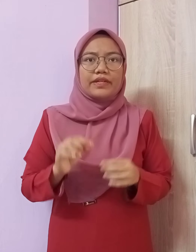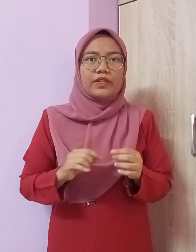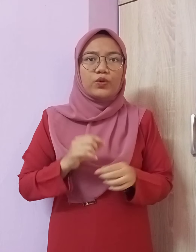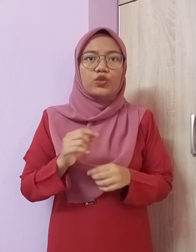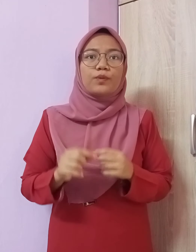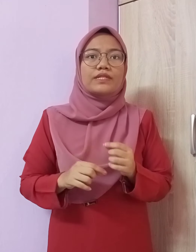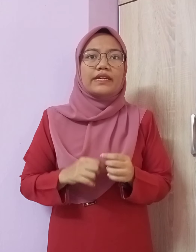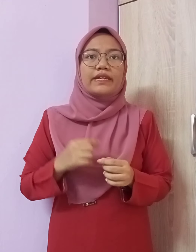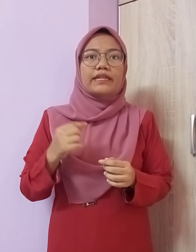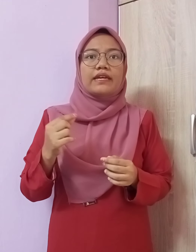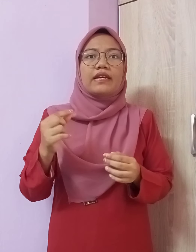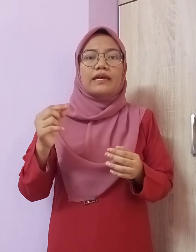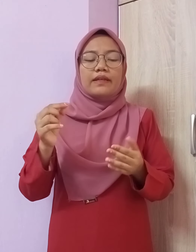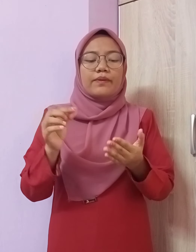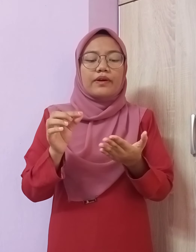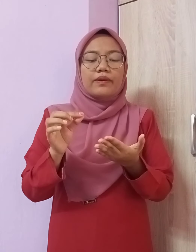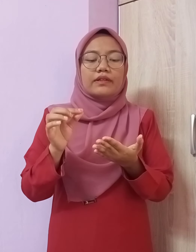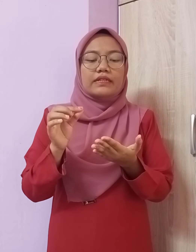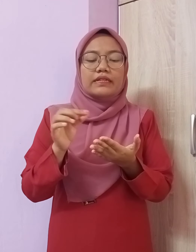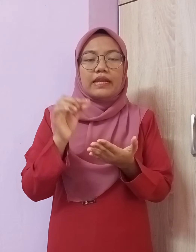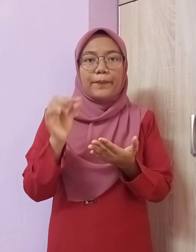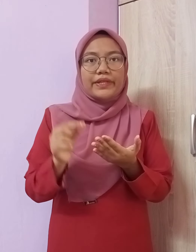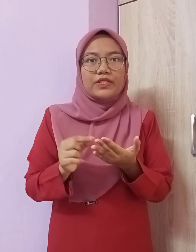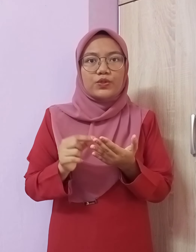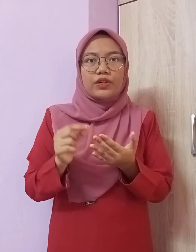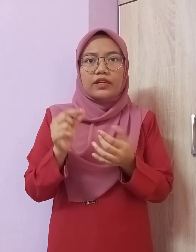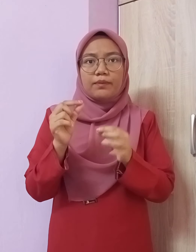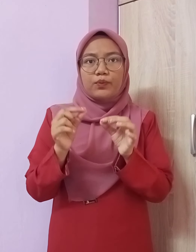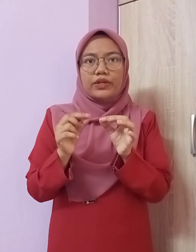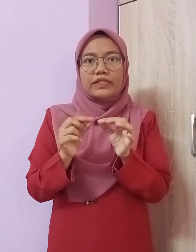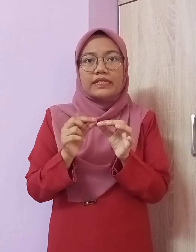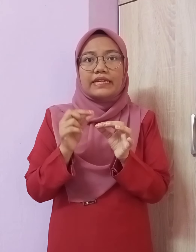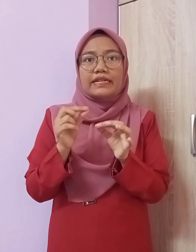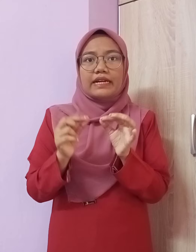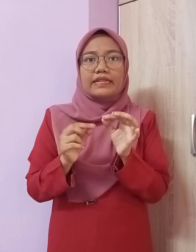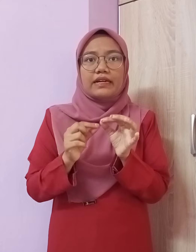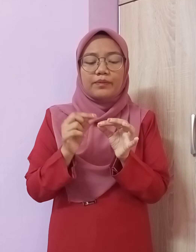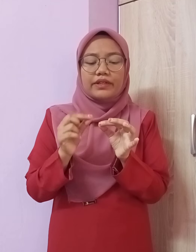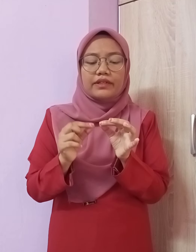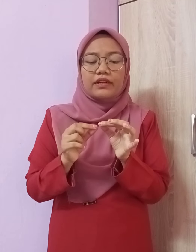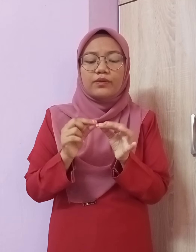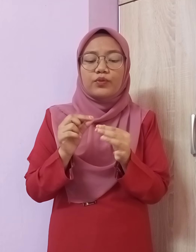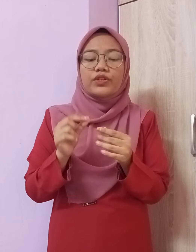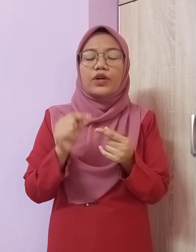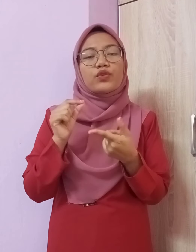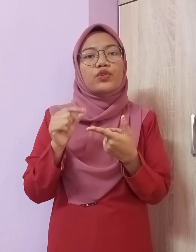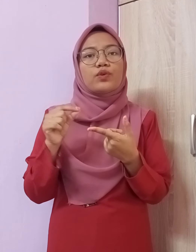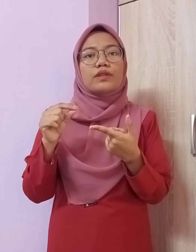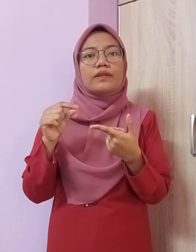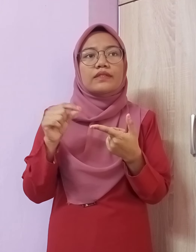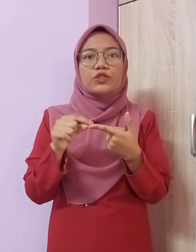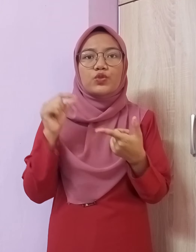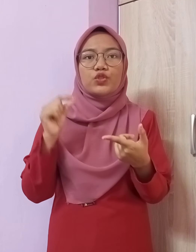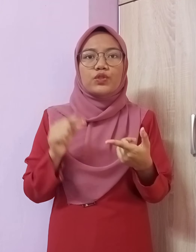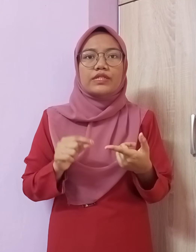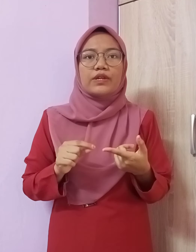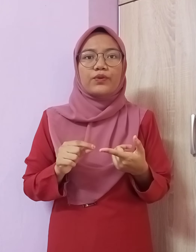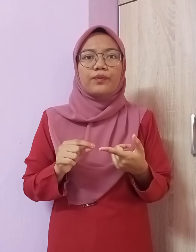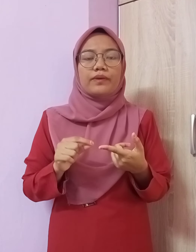mereka untuk menjahit. Kegelapan ini juga akan membuatkan kadang-kadang mereka mudah untuk tercucuk jarum